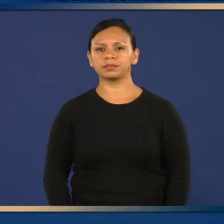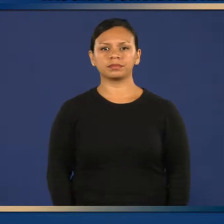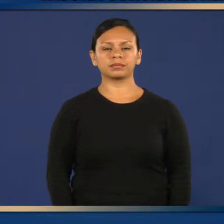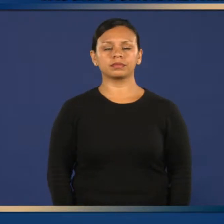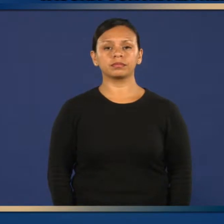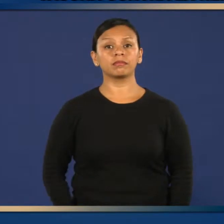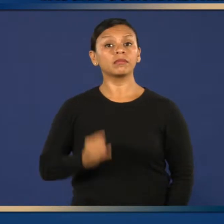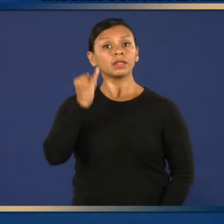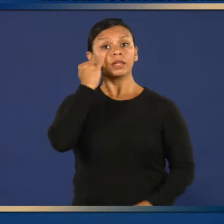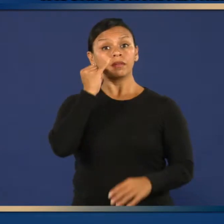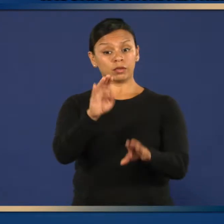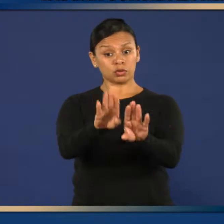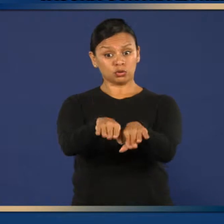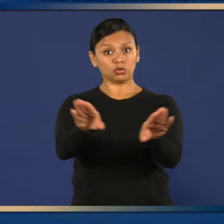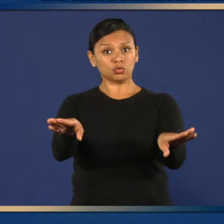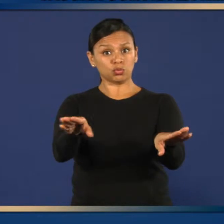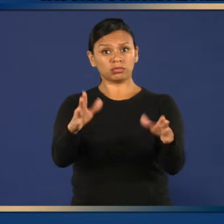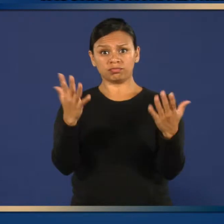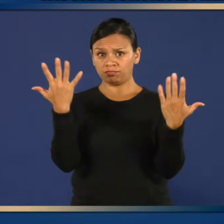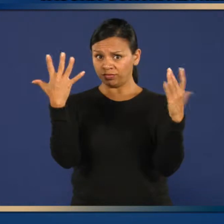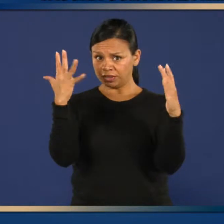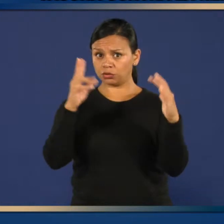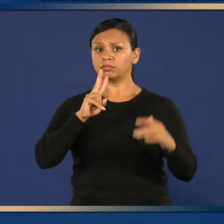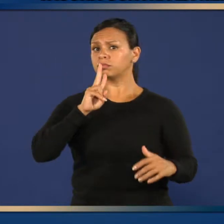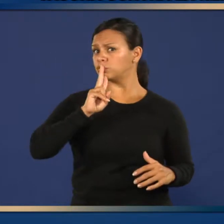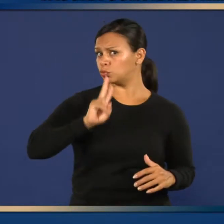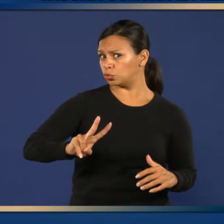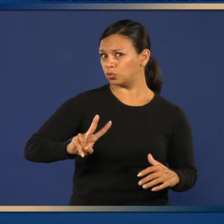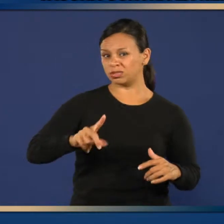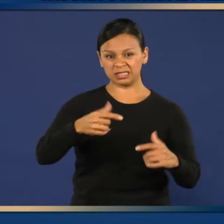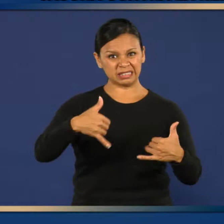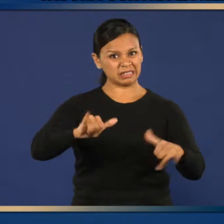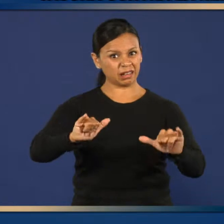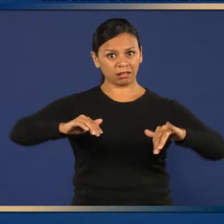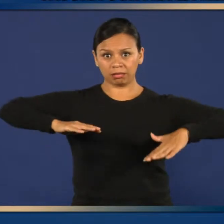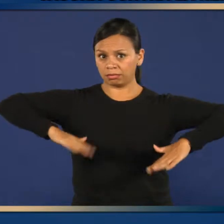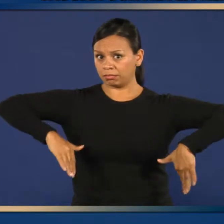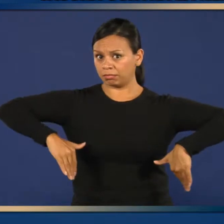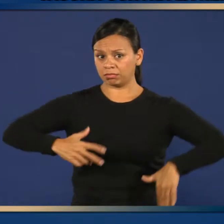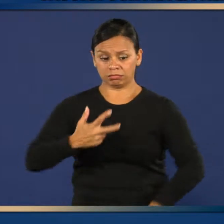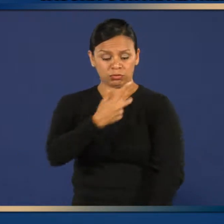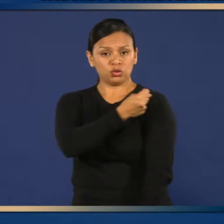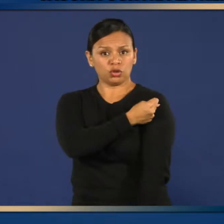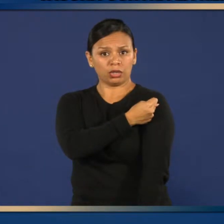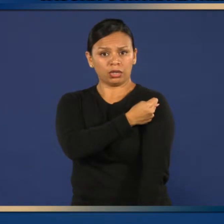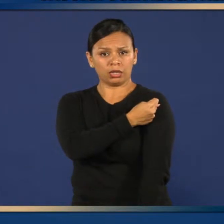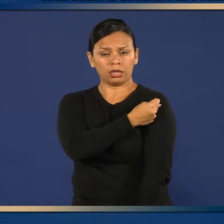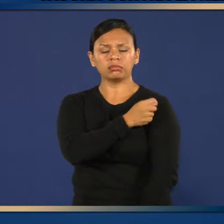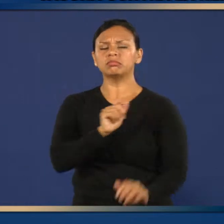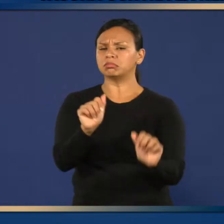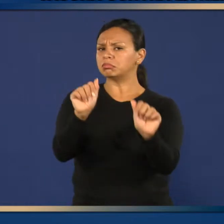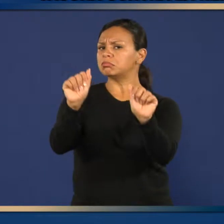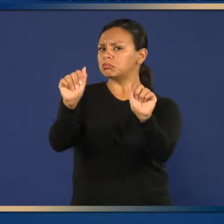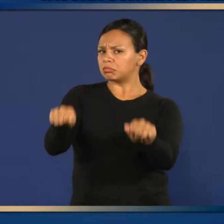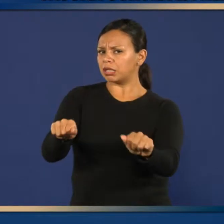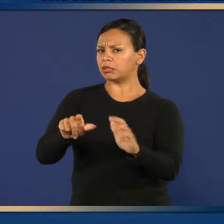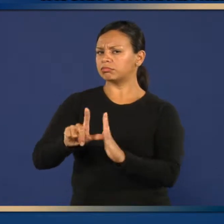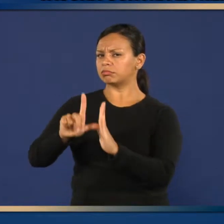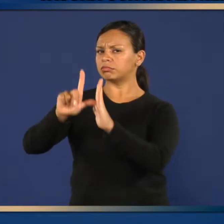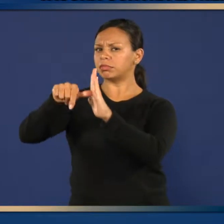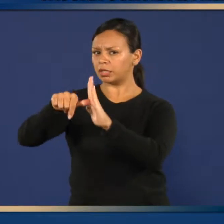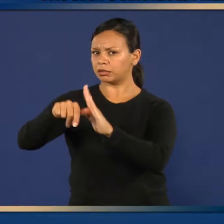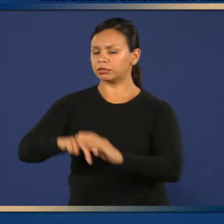los niños que no estén vacunados a cumplir los dos años de edad se pueden vacunar después